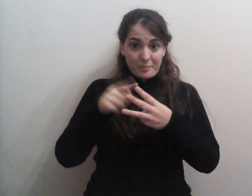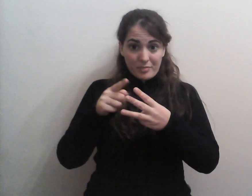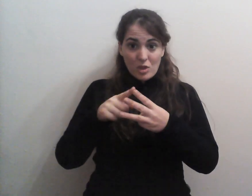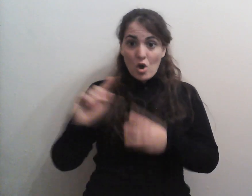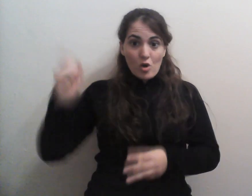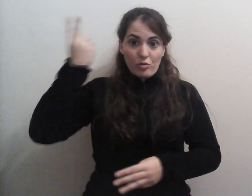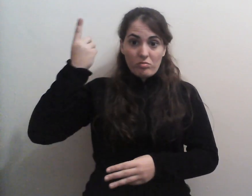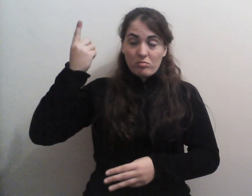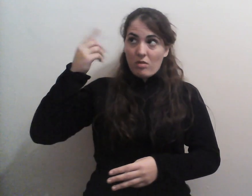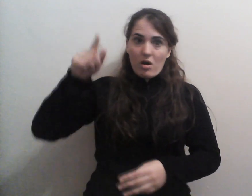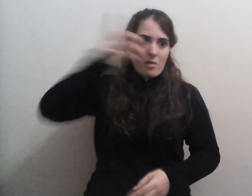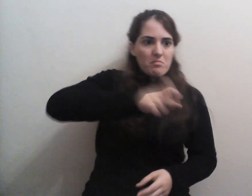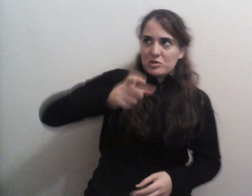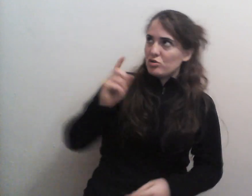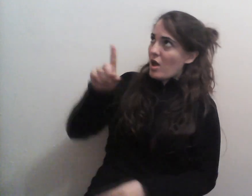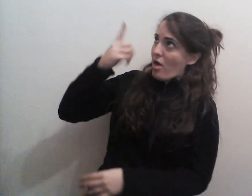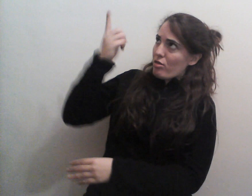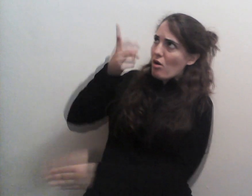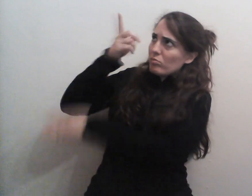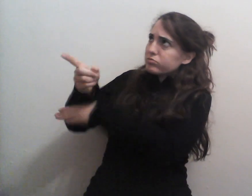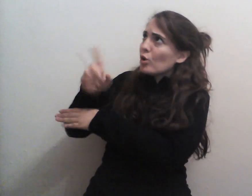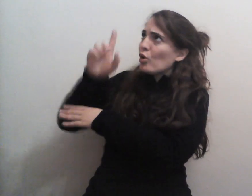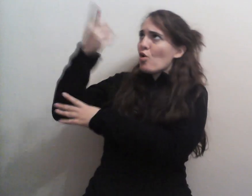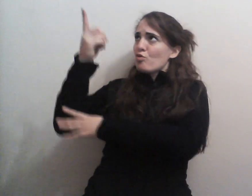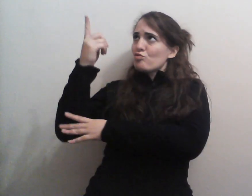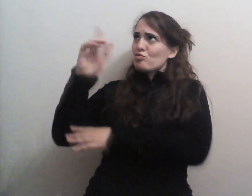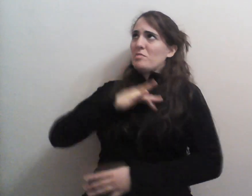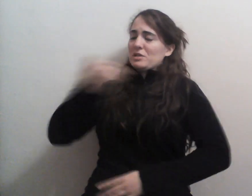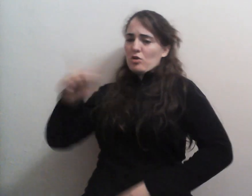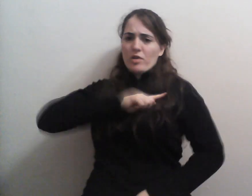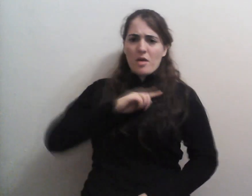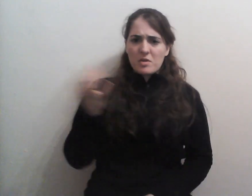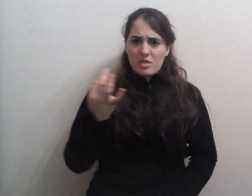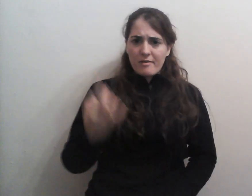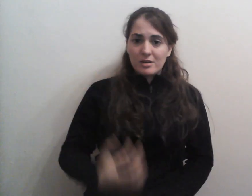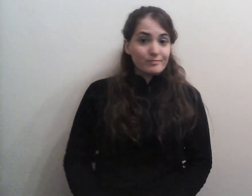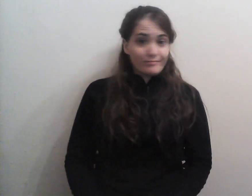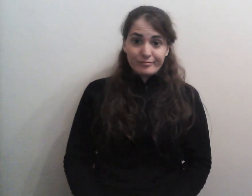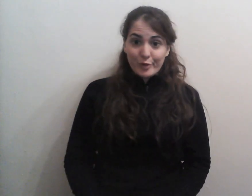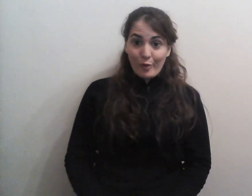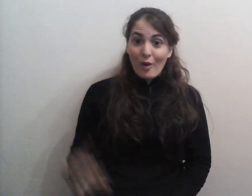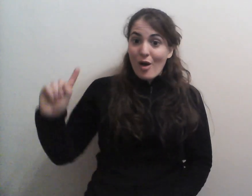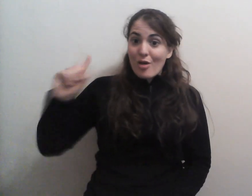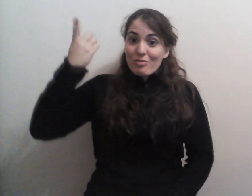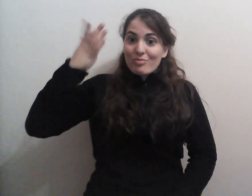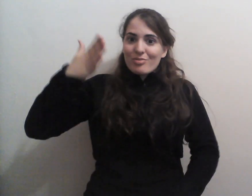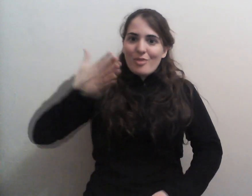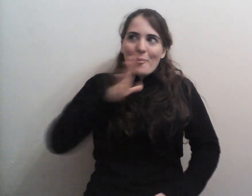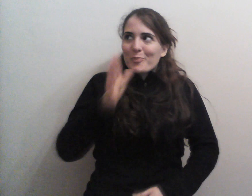nadie. Nadie tiene a Dios atadas las manos para que Él derrame misericordia, no. Dios lo hace conforme a su